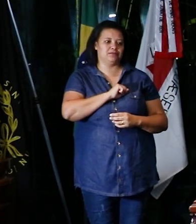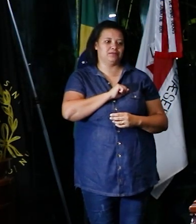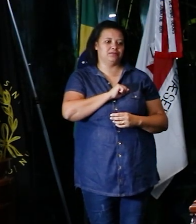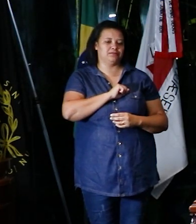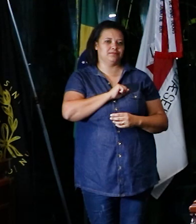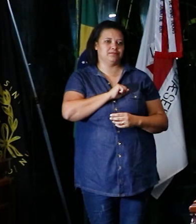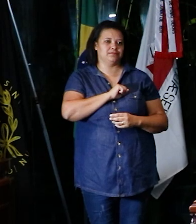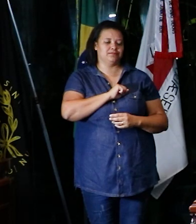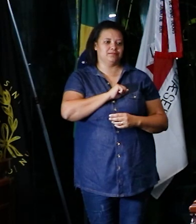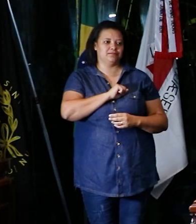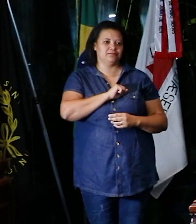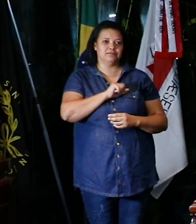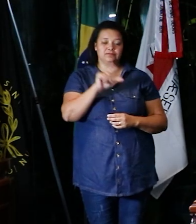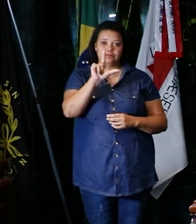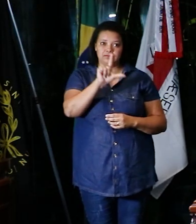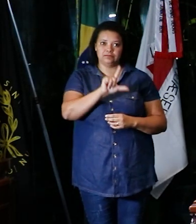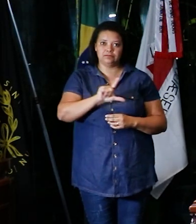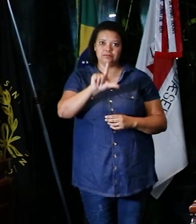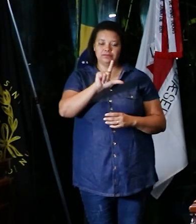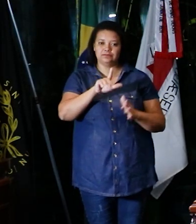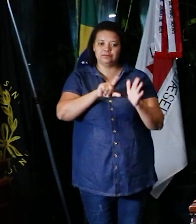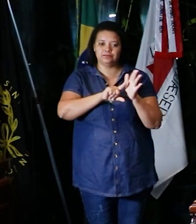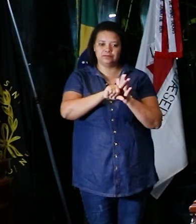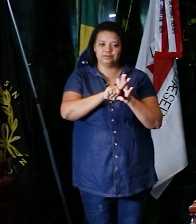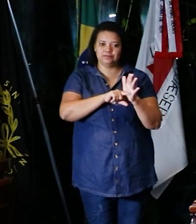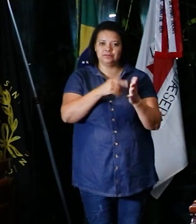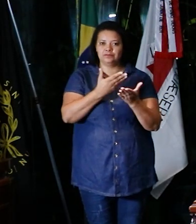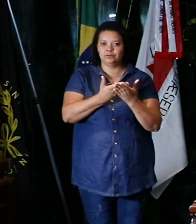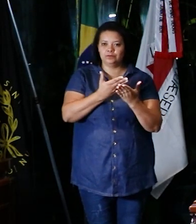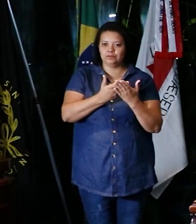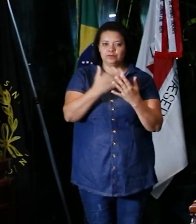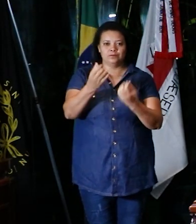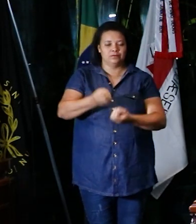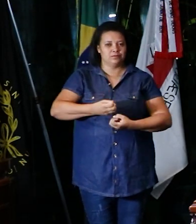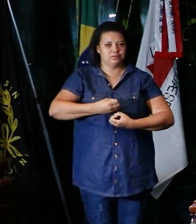pelo objeto de estudo, pelo poeta,